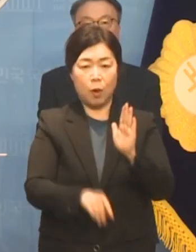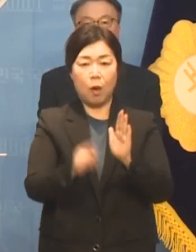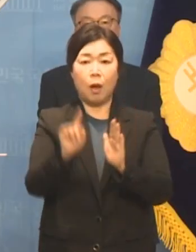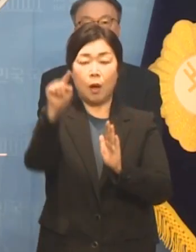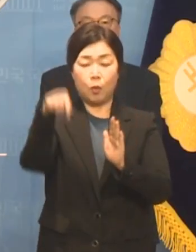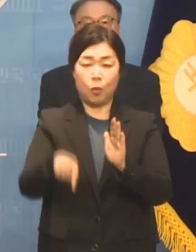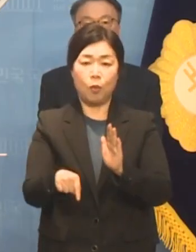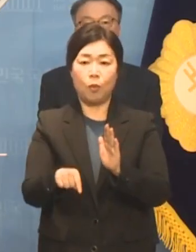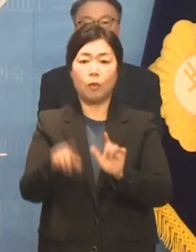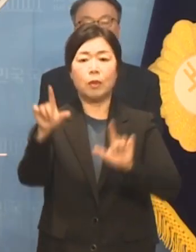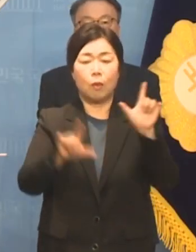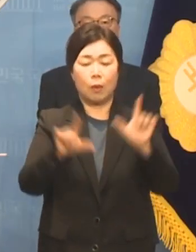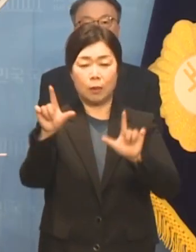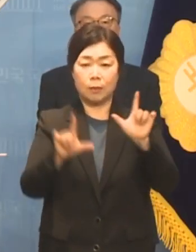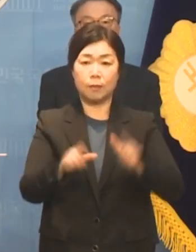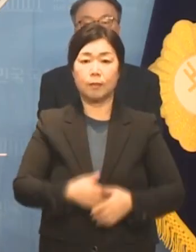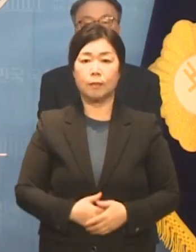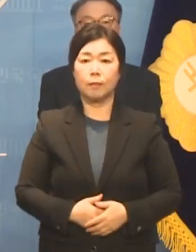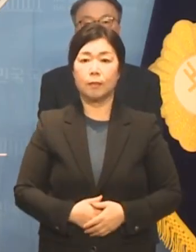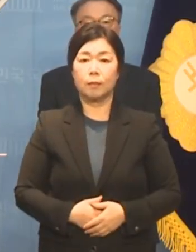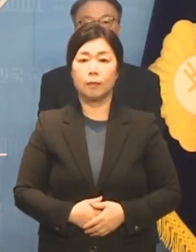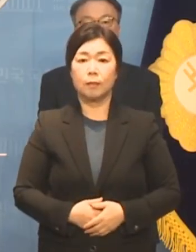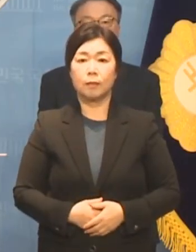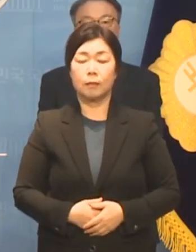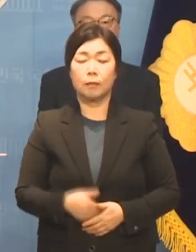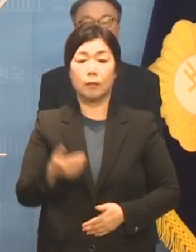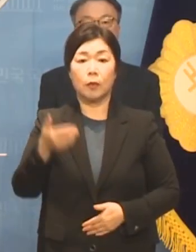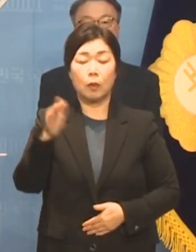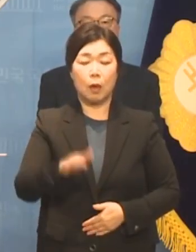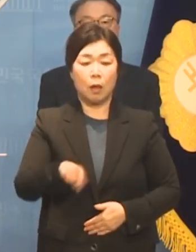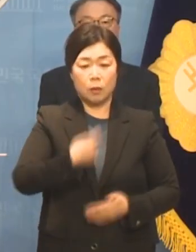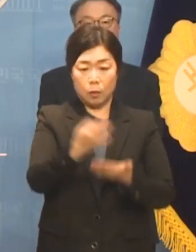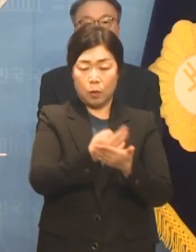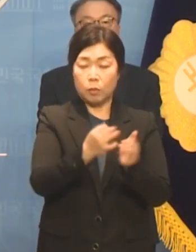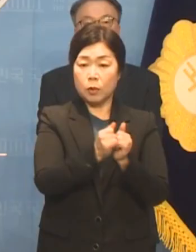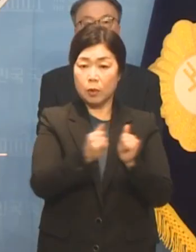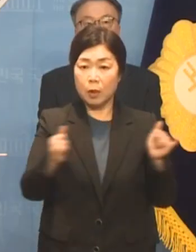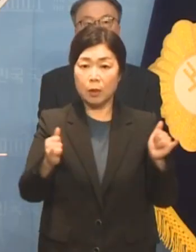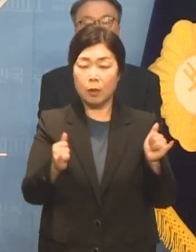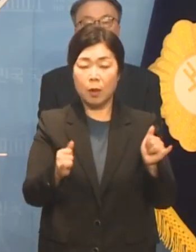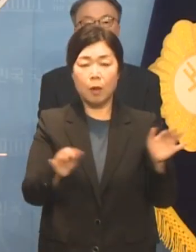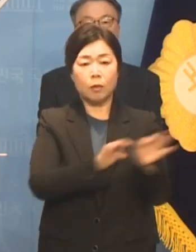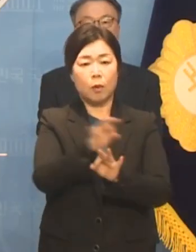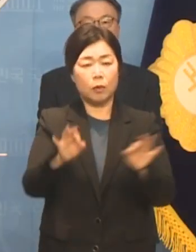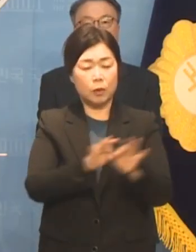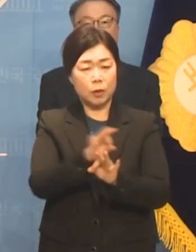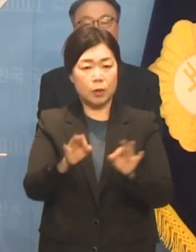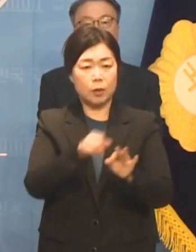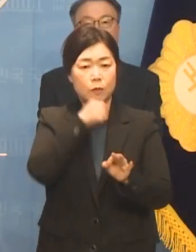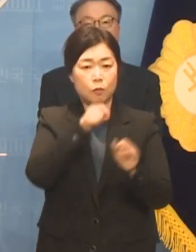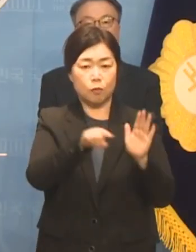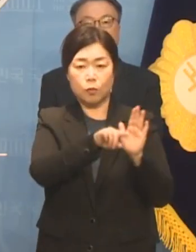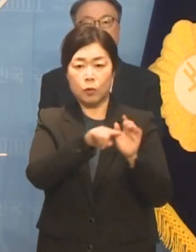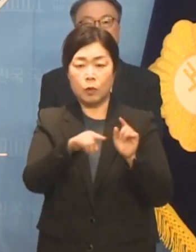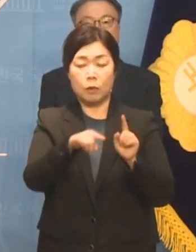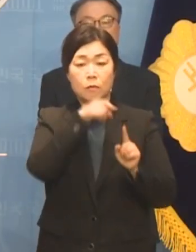상저하고의 양상을 예상합니다. 그러나 자영업자가 판단한 경기 지수의 추이를